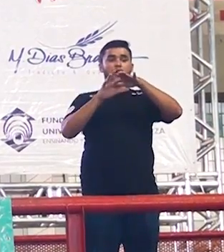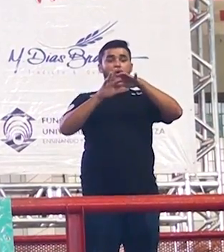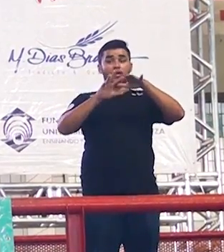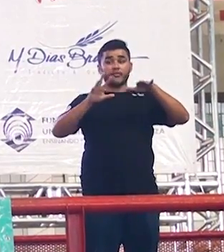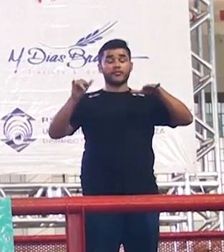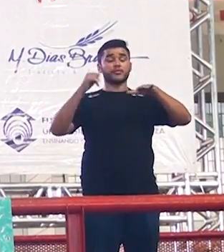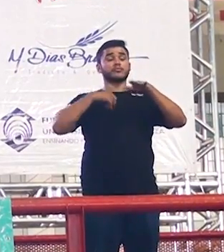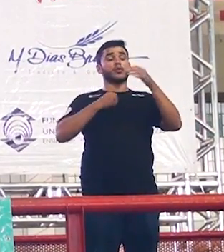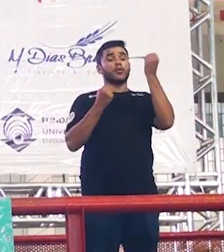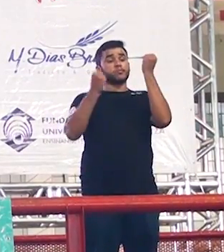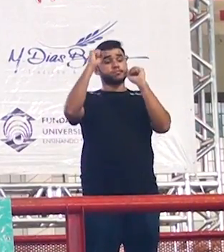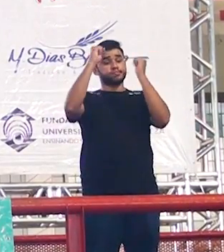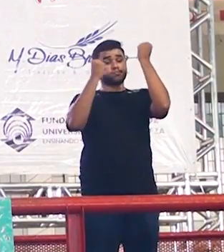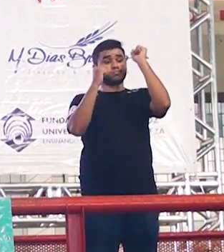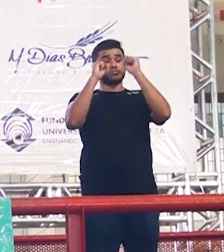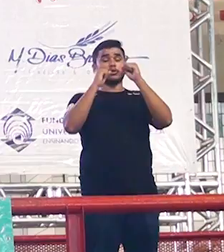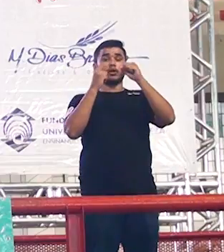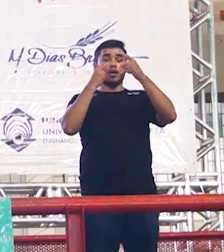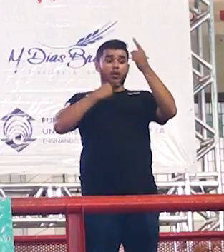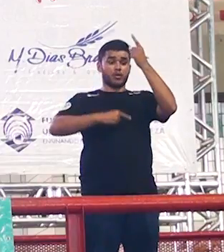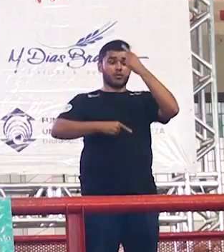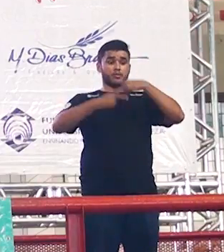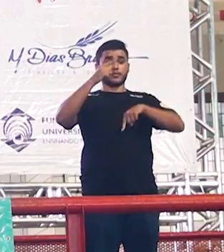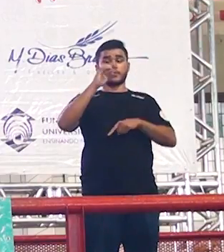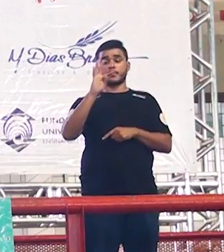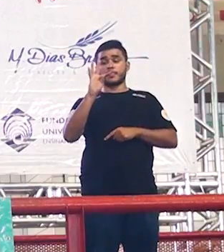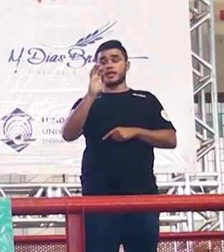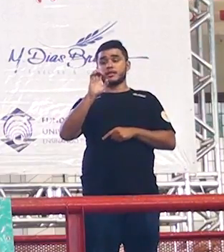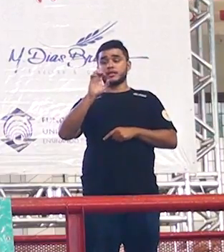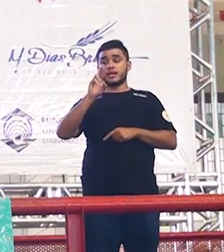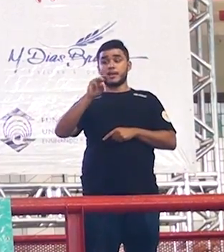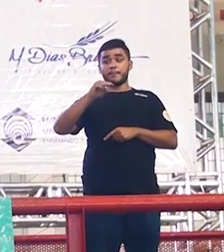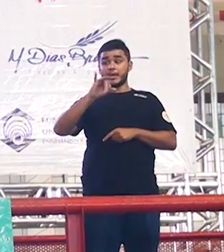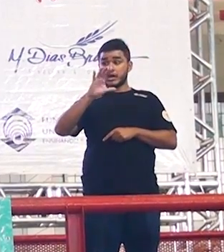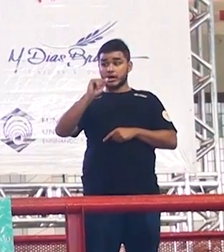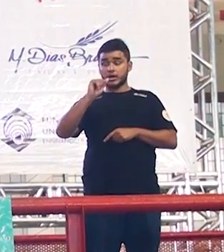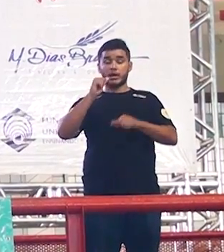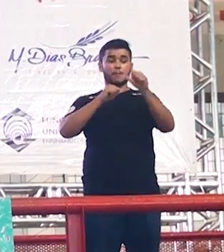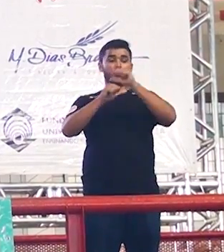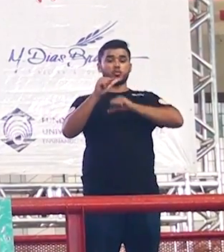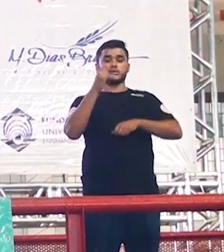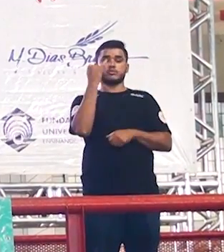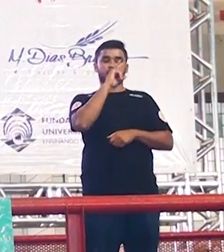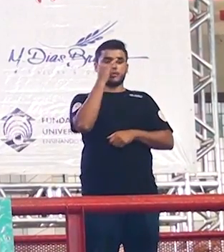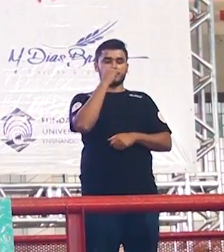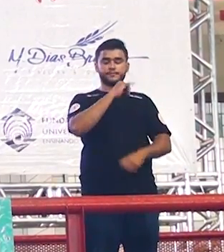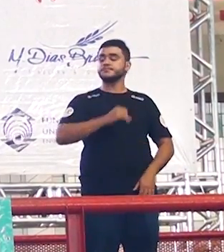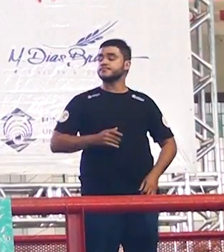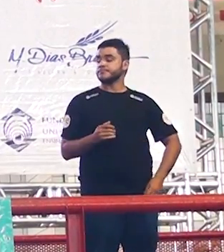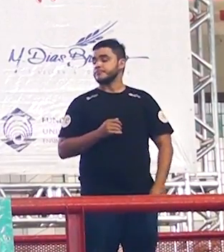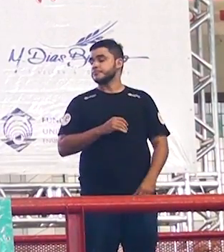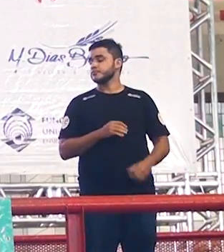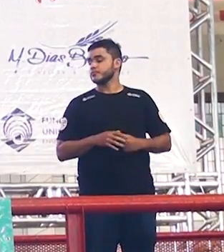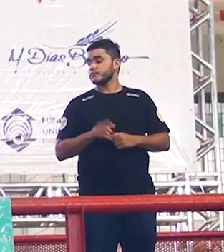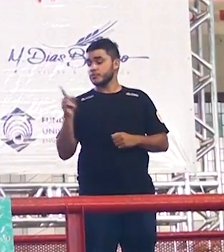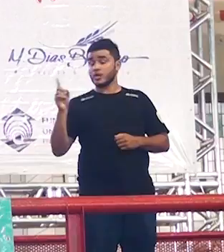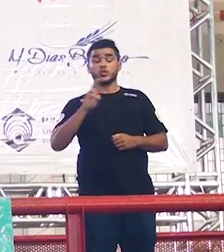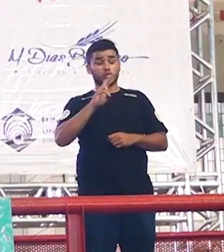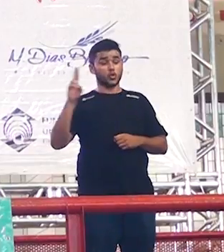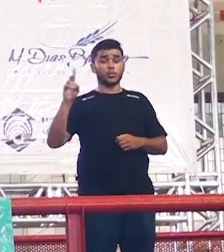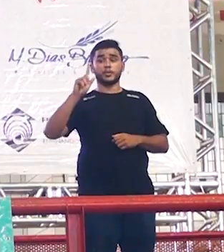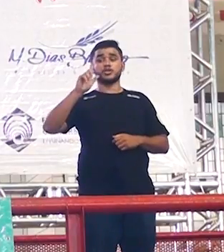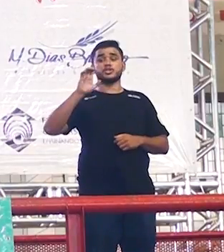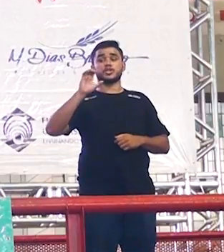que vão transformar essa energia térmica, que vem do interior da Terra, em energia elétrica, por exemplo. Isso